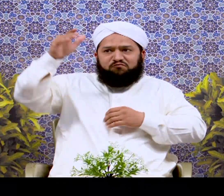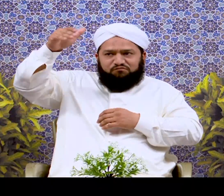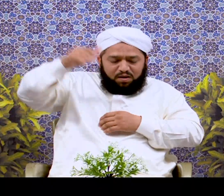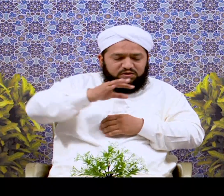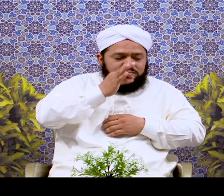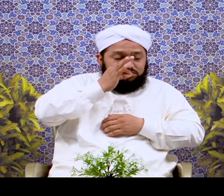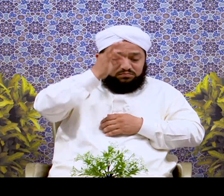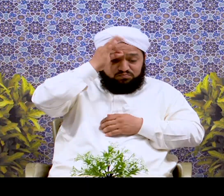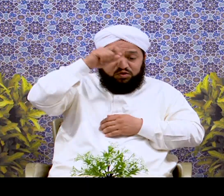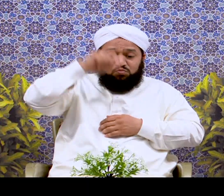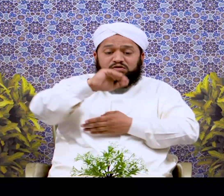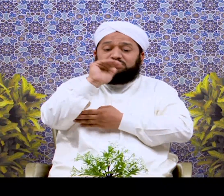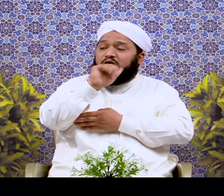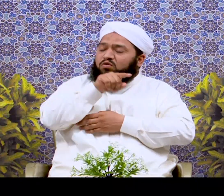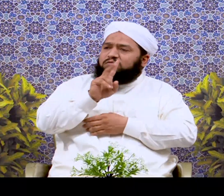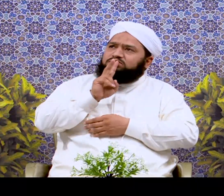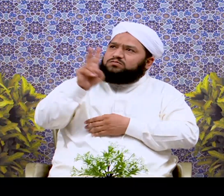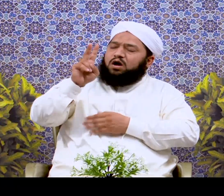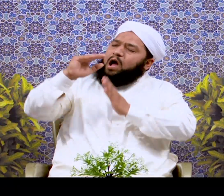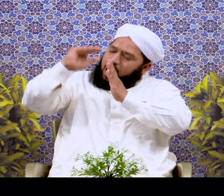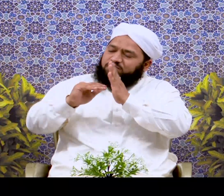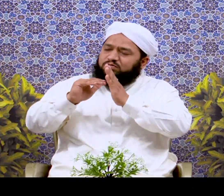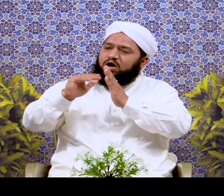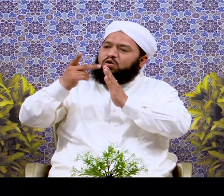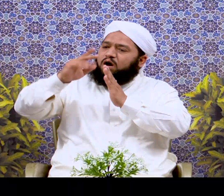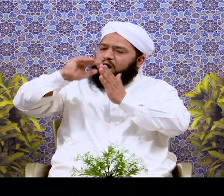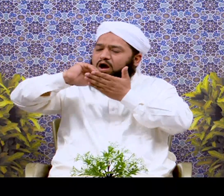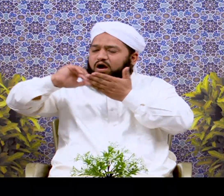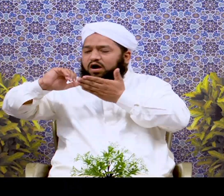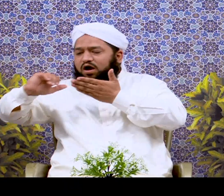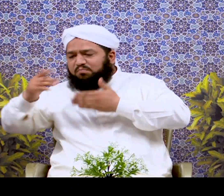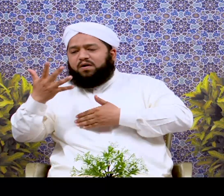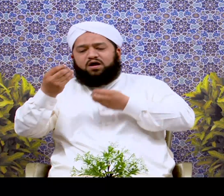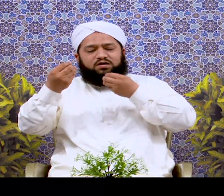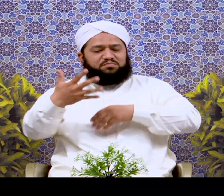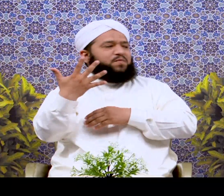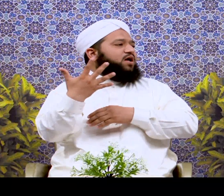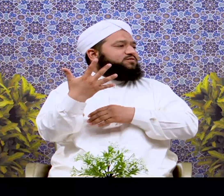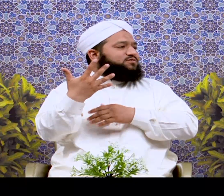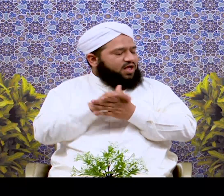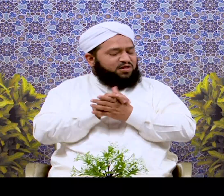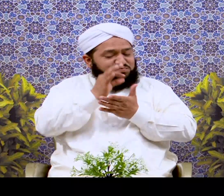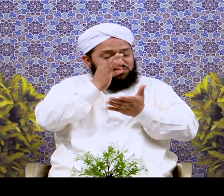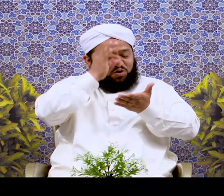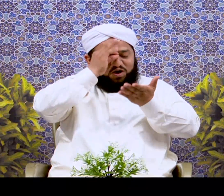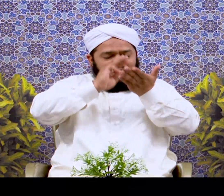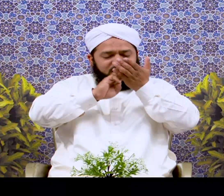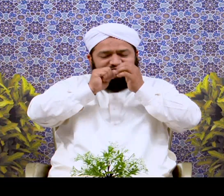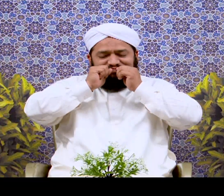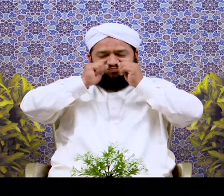پر 5 کم ہو کر صرف 5 رہ گئیں۔ شہنشاہ مدینہ صلی اللہ علیہ وآلہ وصحبہ وسلم